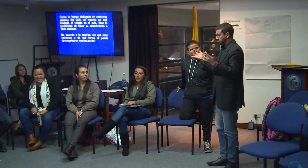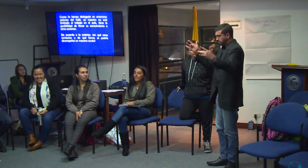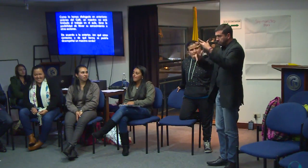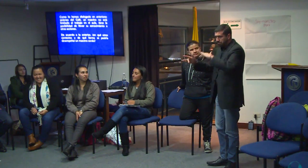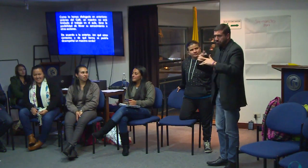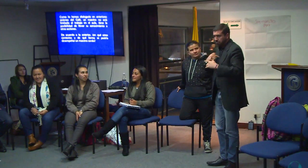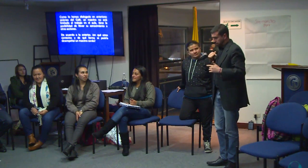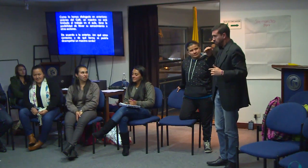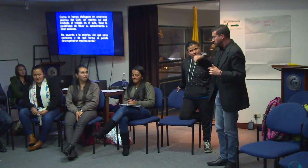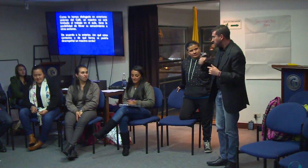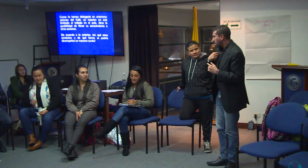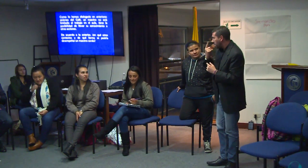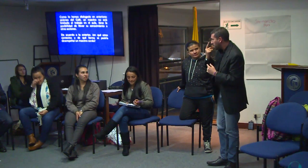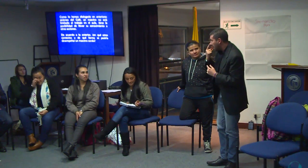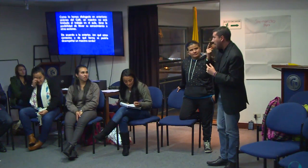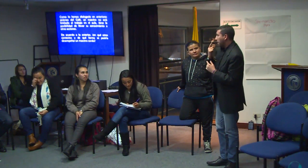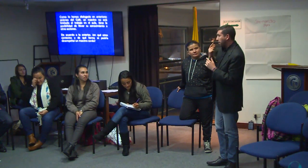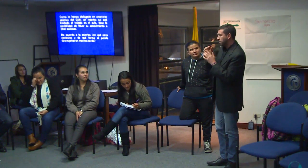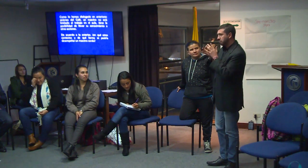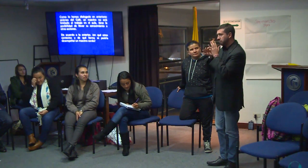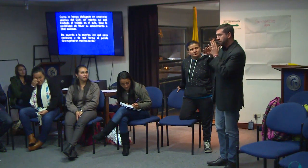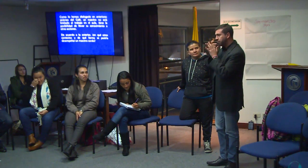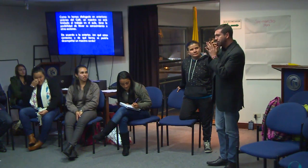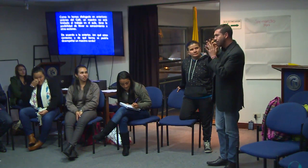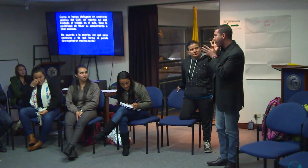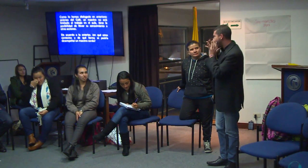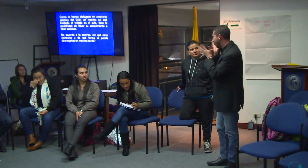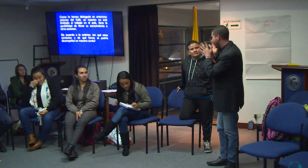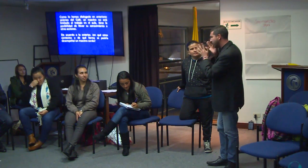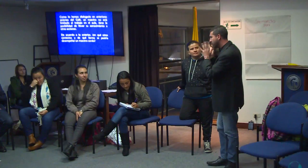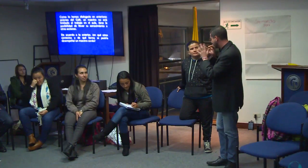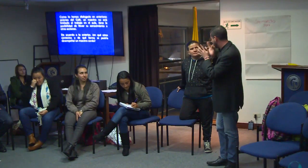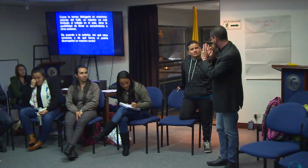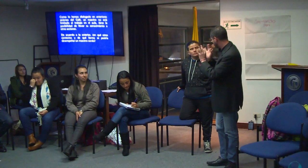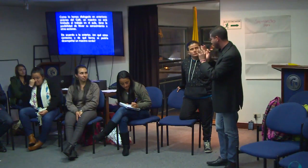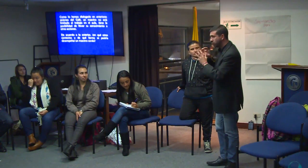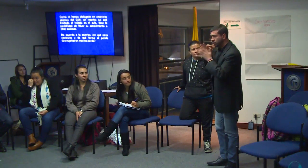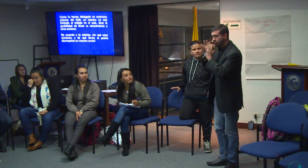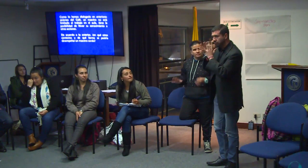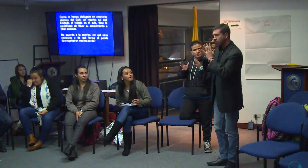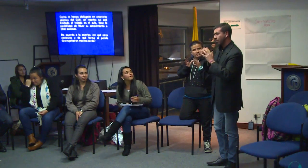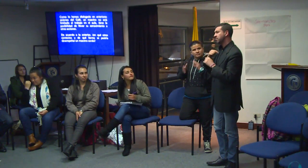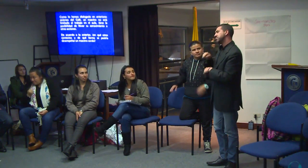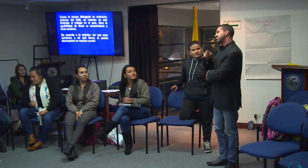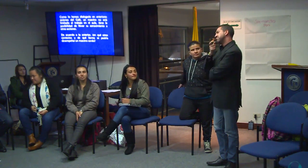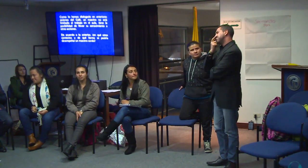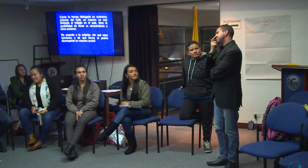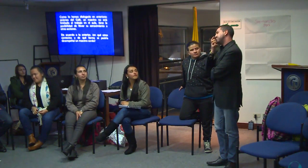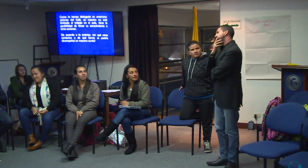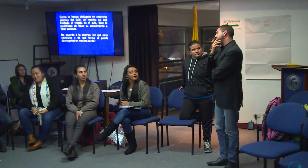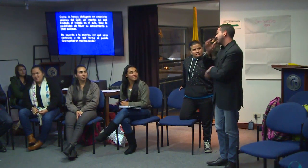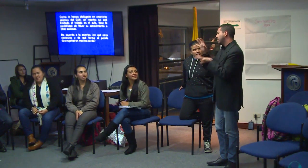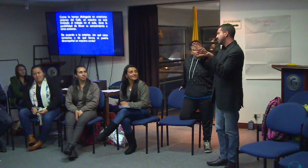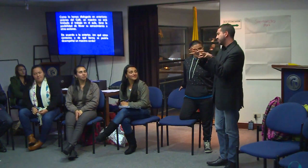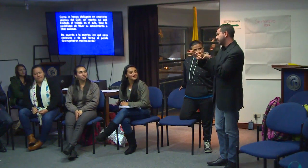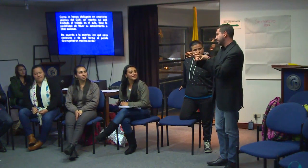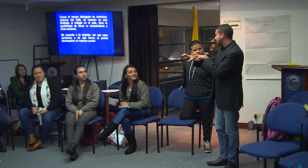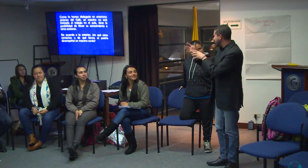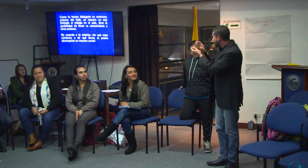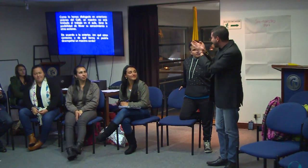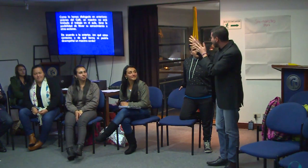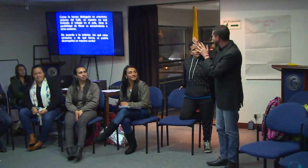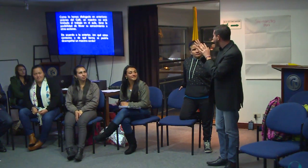Ahorita, bueno, muchas gracias por su asistencia, también por permitirme venir a participar en el Café Enseña, si esta es la seña.